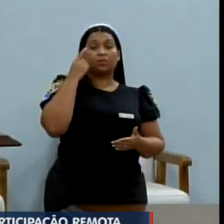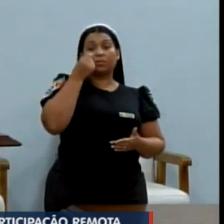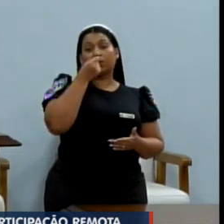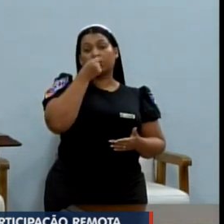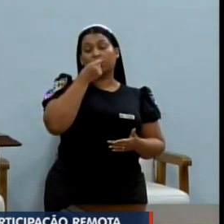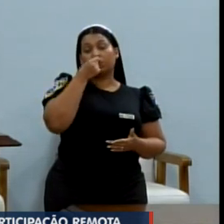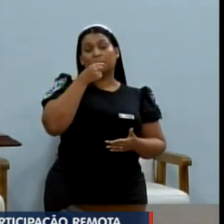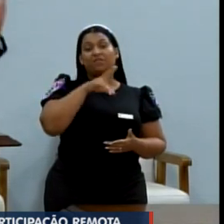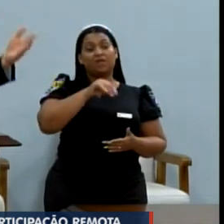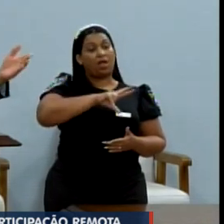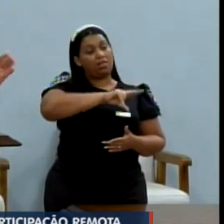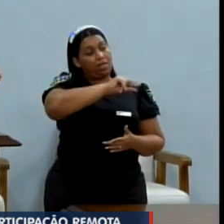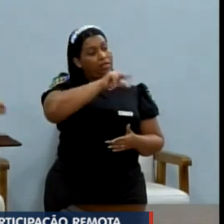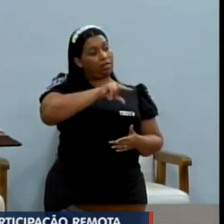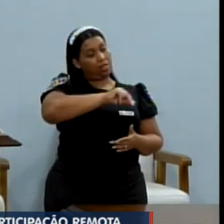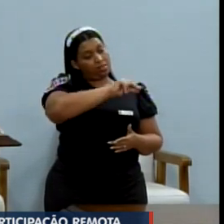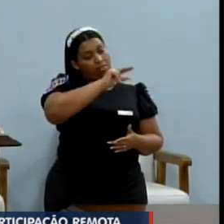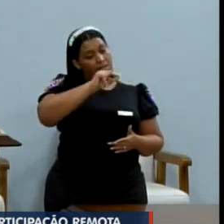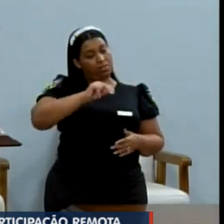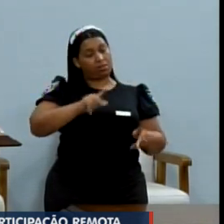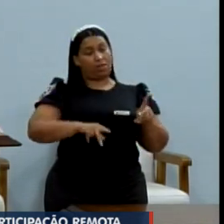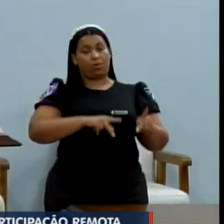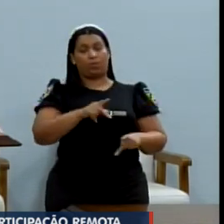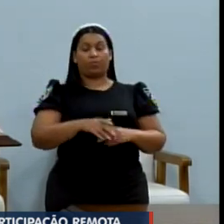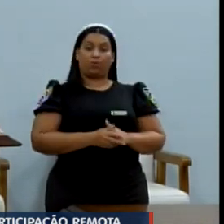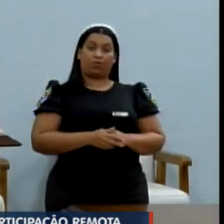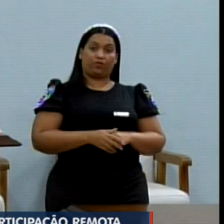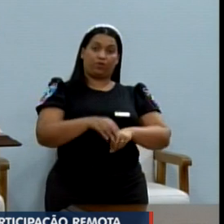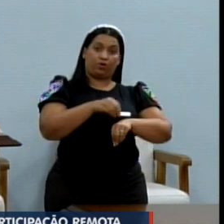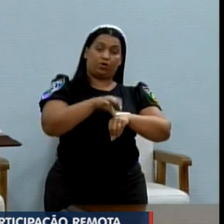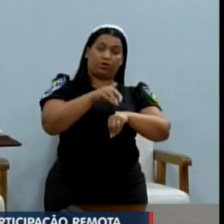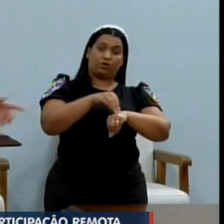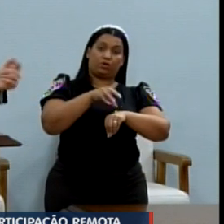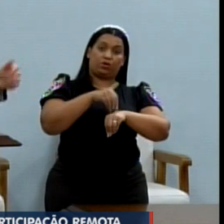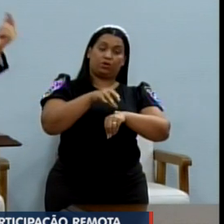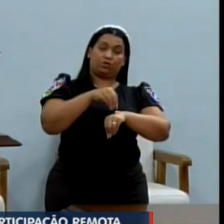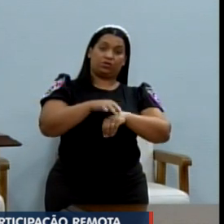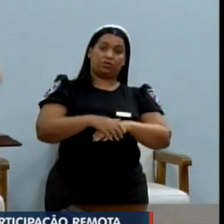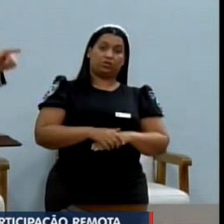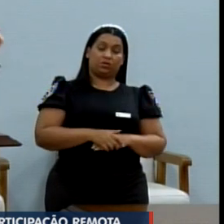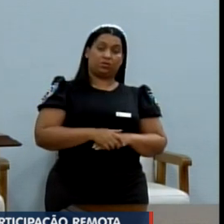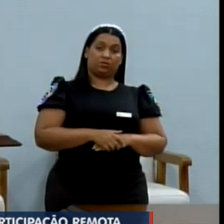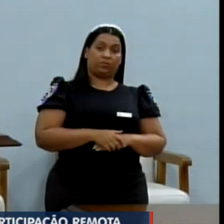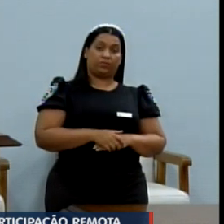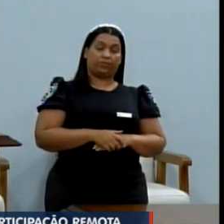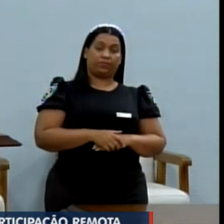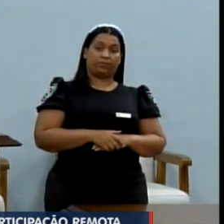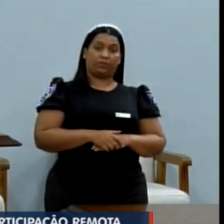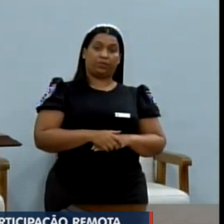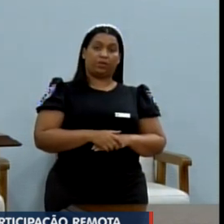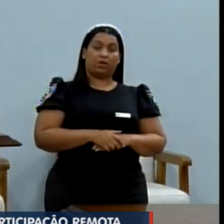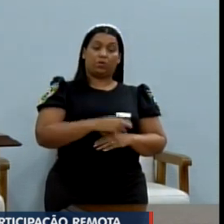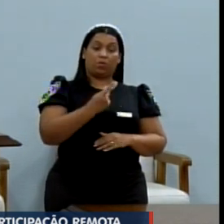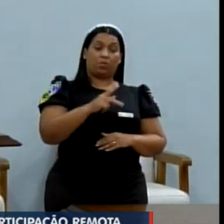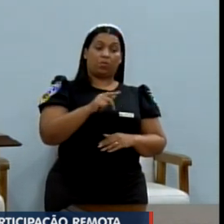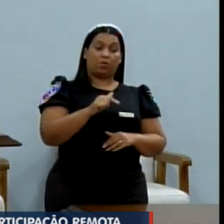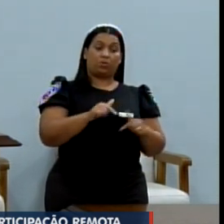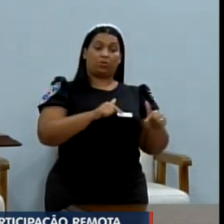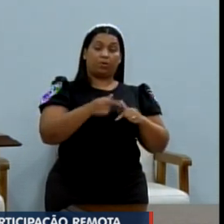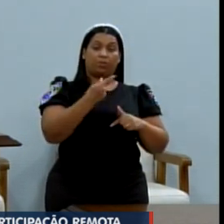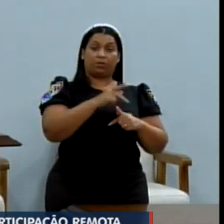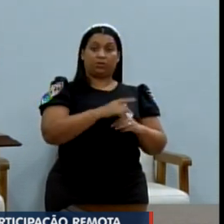Borges vai enganar a população com indicações orçamentárias que não desrespeito ao trabalho